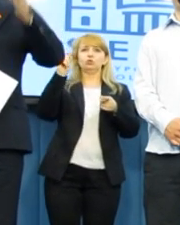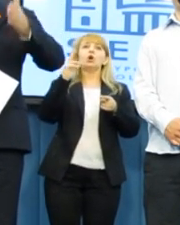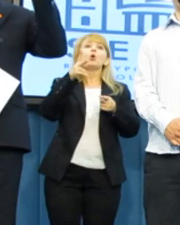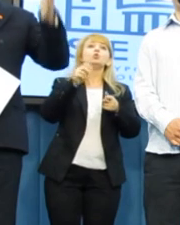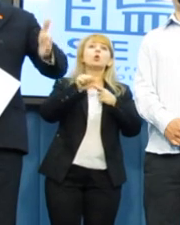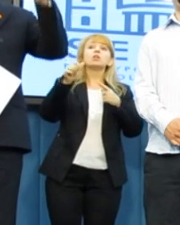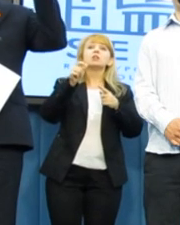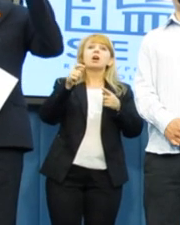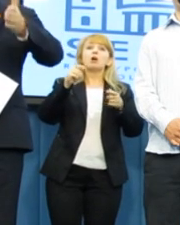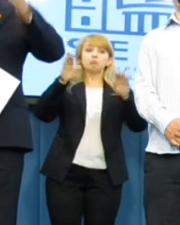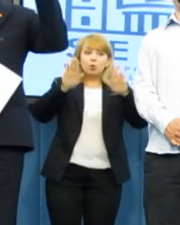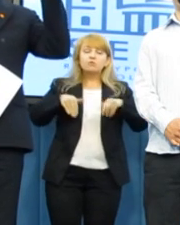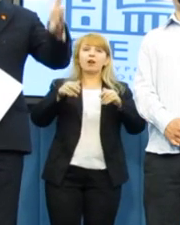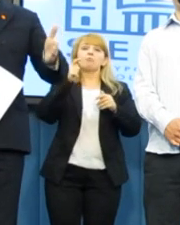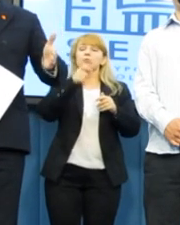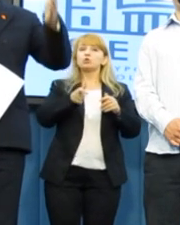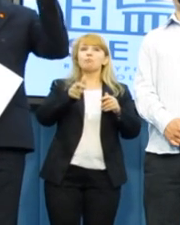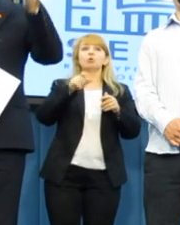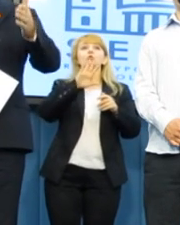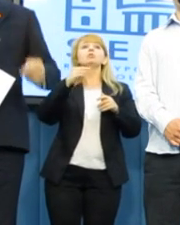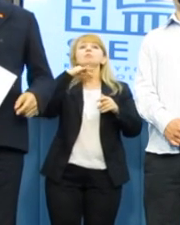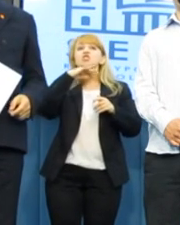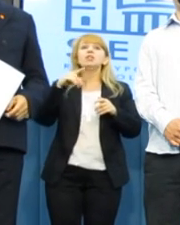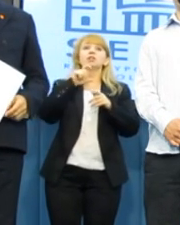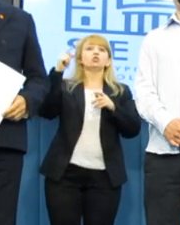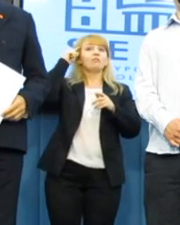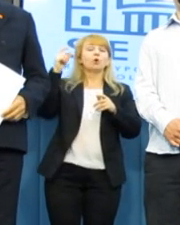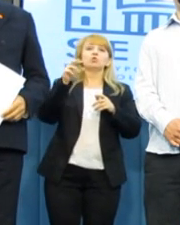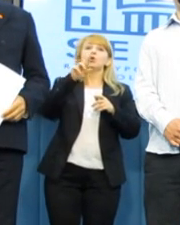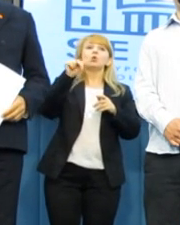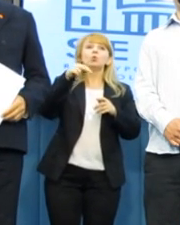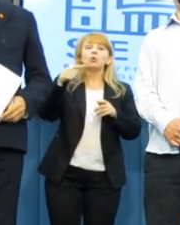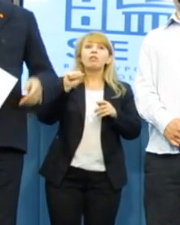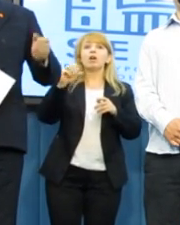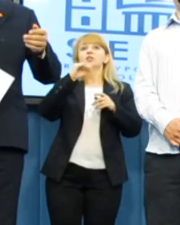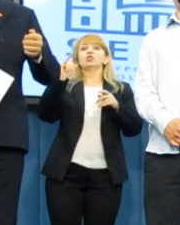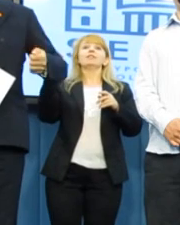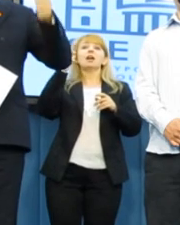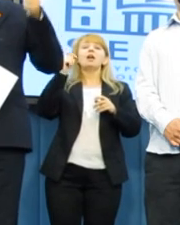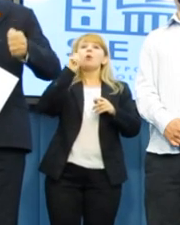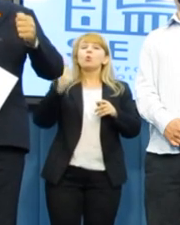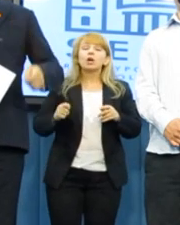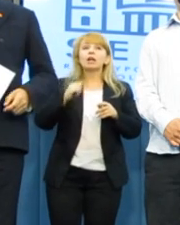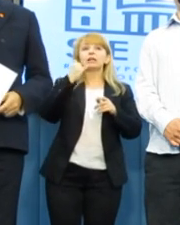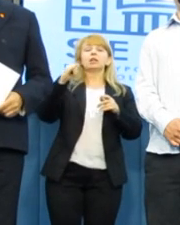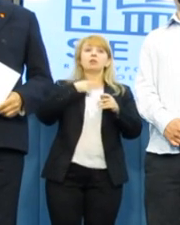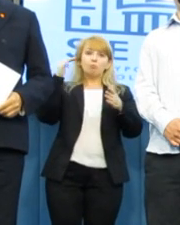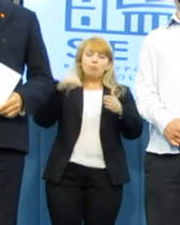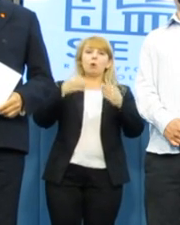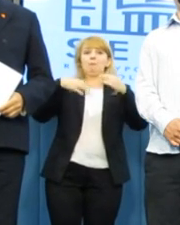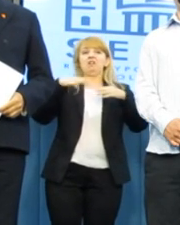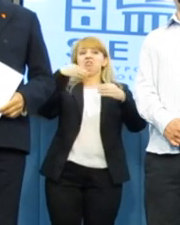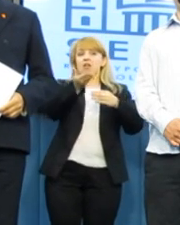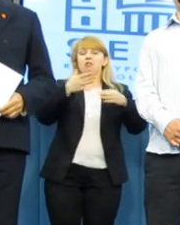takich, owakich, Żydów, Niemców, prawda, Białorusinów czy Litwinów mieszkających na tym Podlasiu. I tak samo jak w tamtej sprawie Podlasia nie